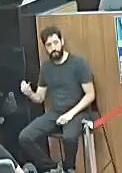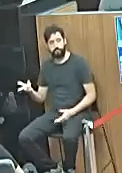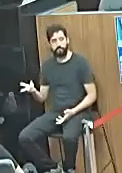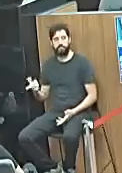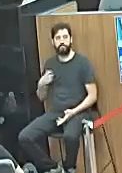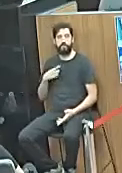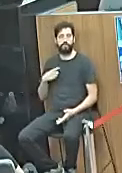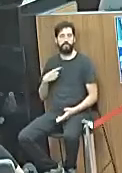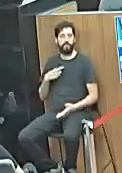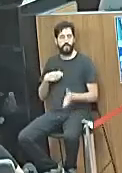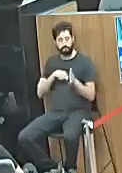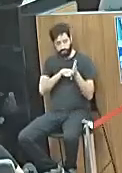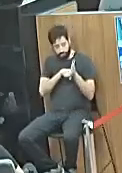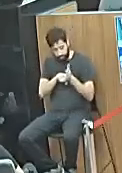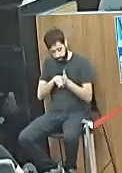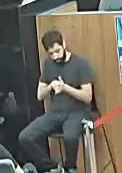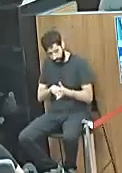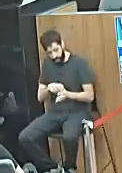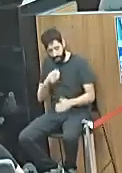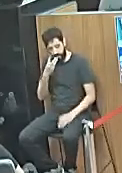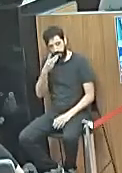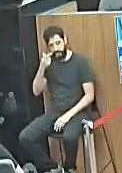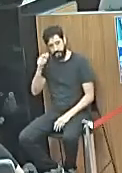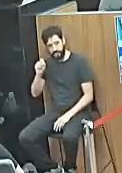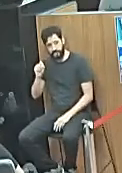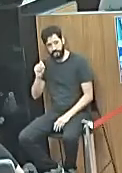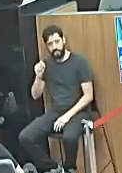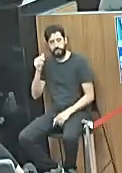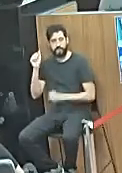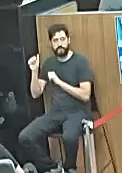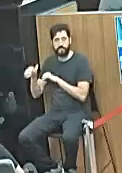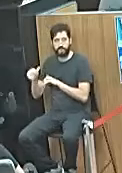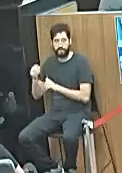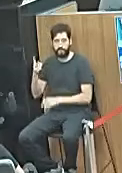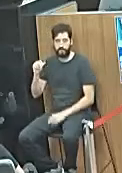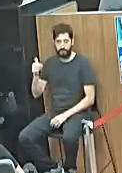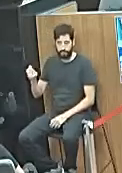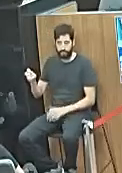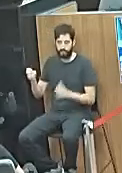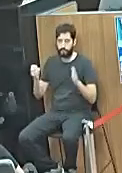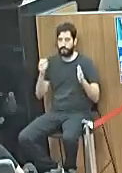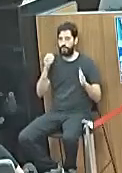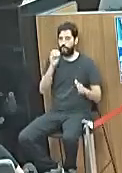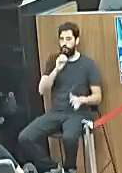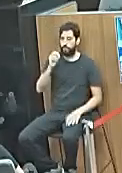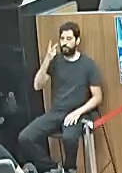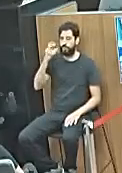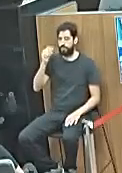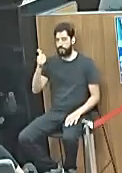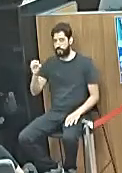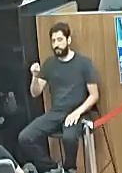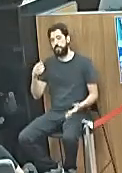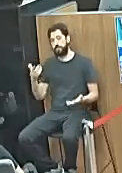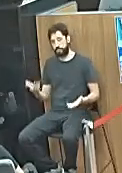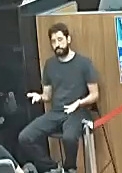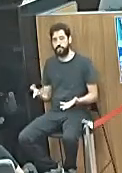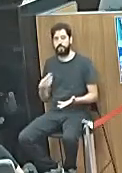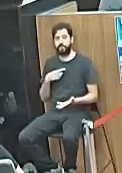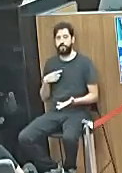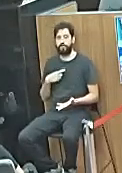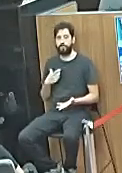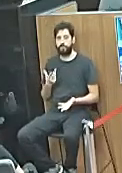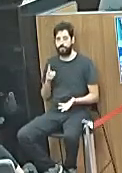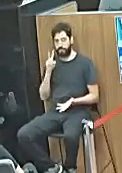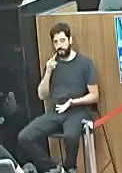apurados 370 vacâncias entre setembro de 2015 outubro de 2019 assim tendo em